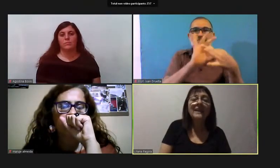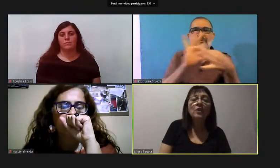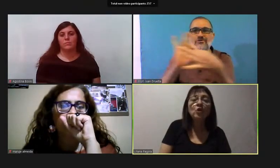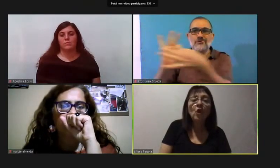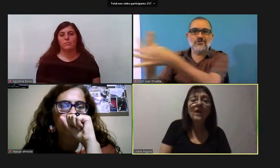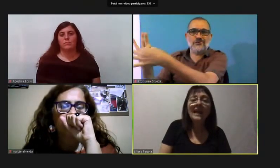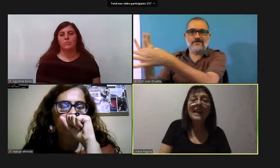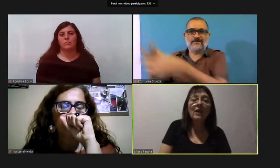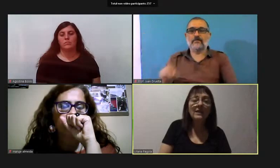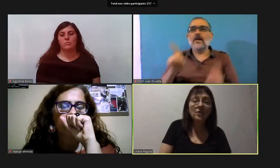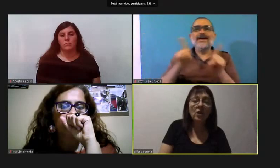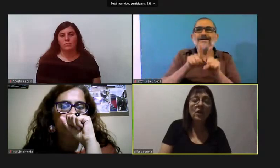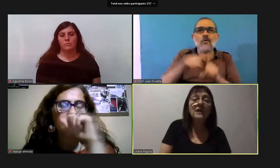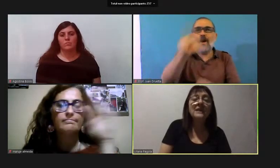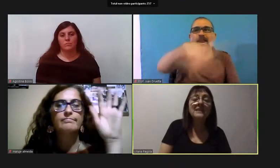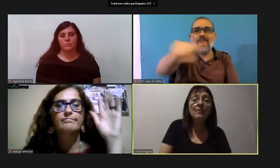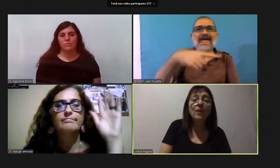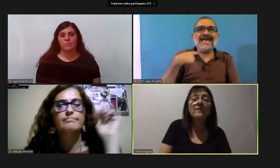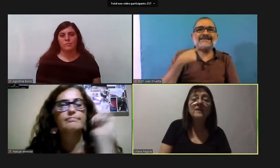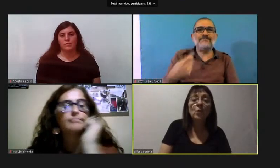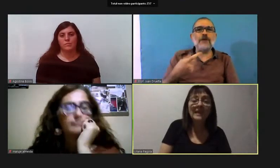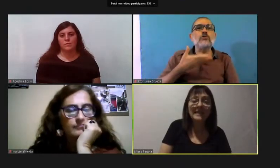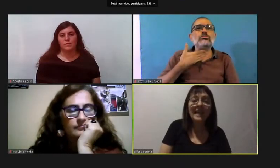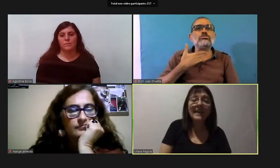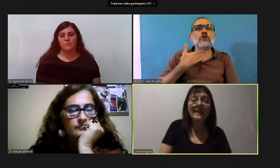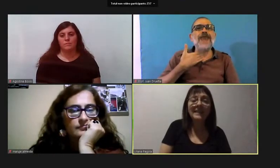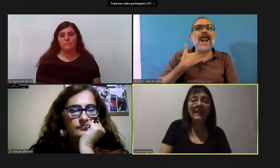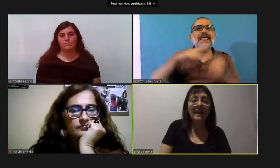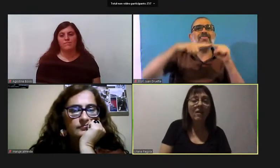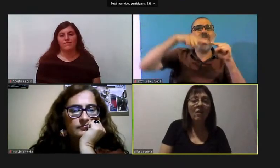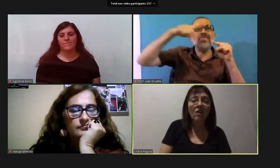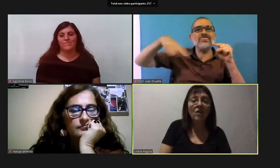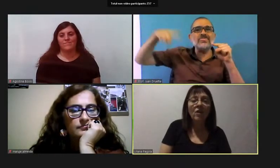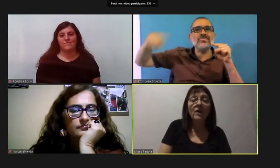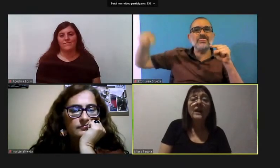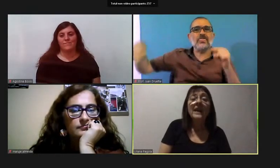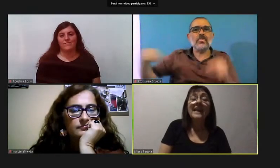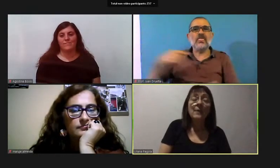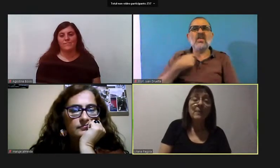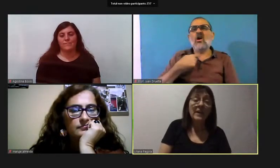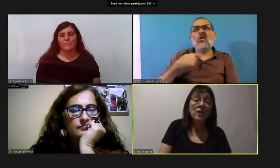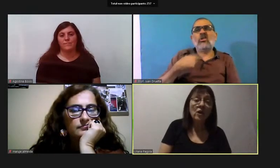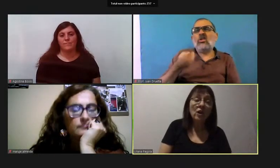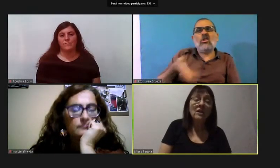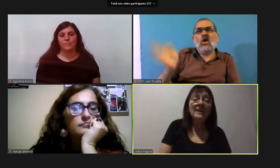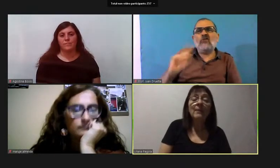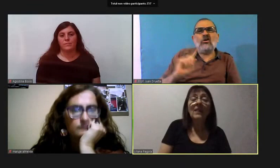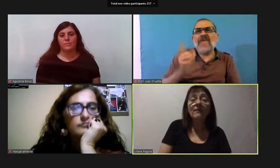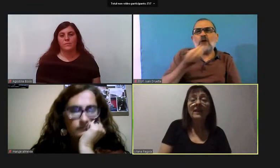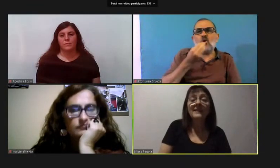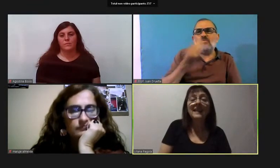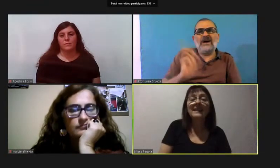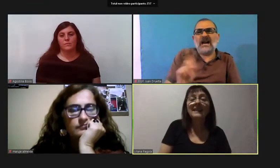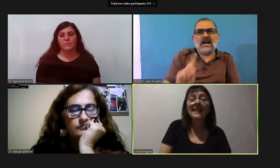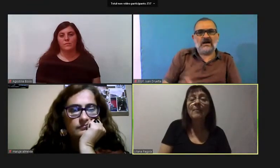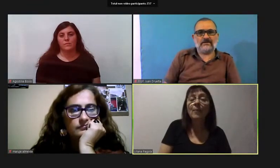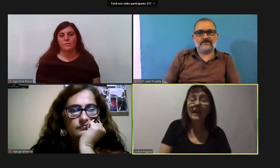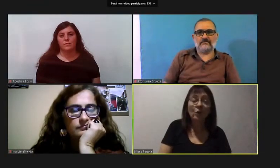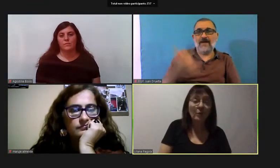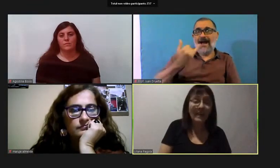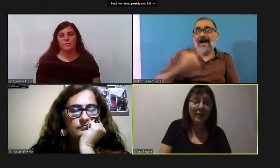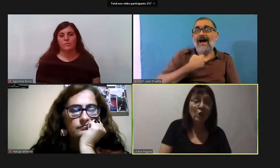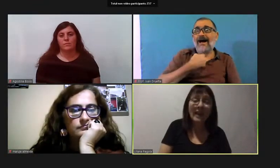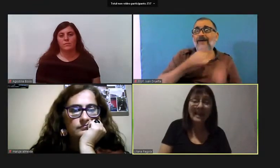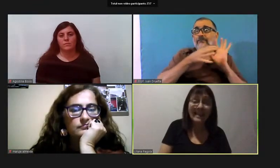¿Sí? En toda la oración se puede visualizar ese rasgo. En español, digamos, las diferencias están dadas por